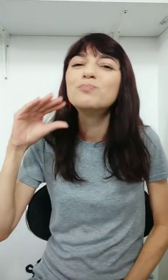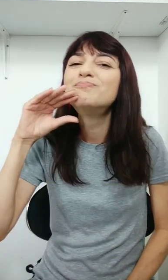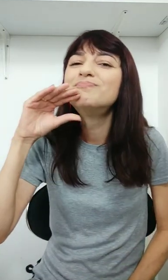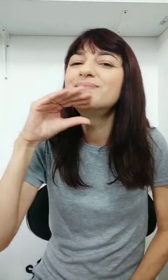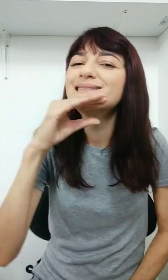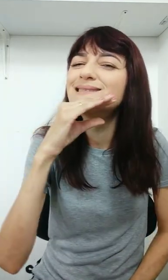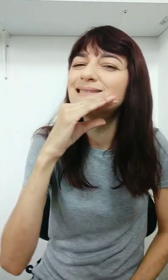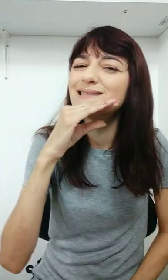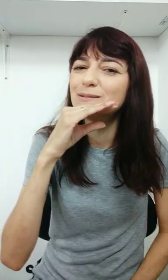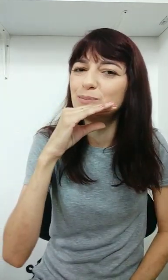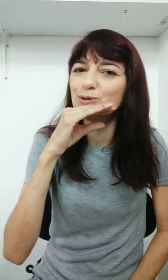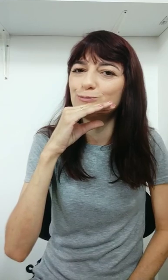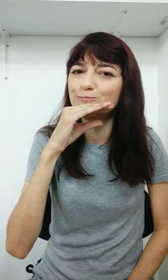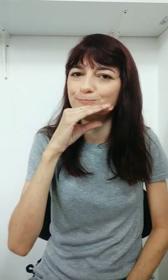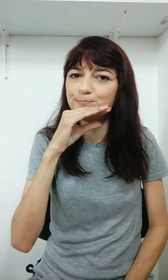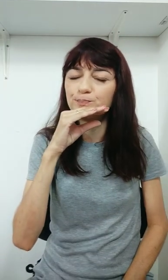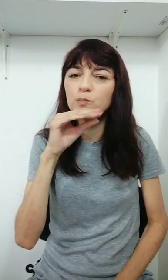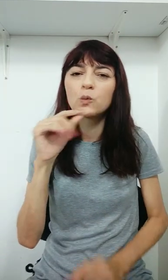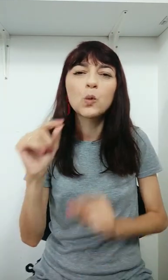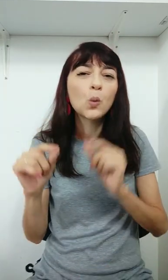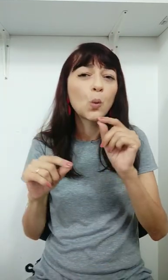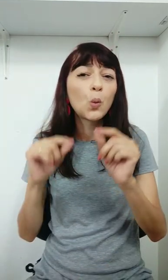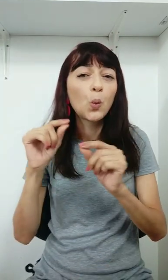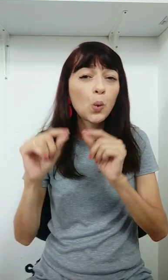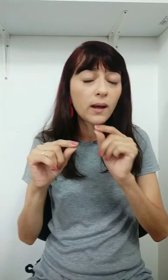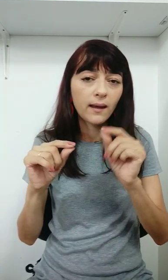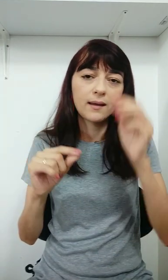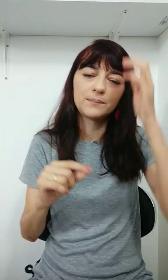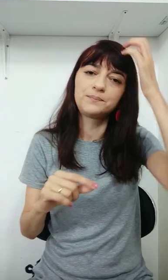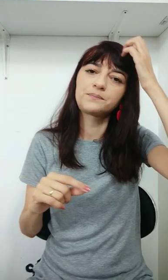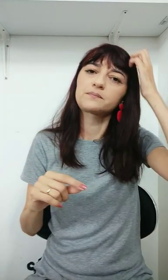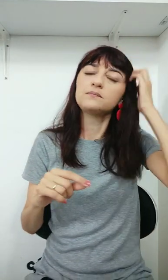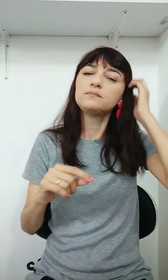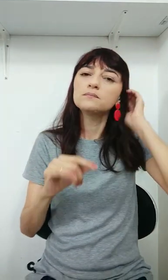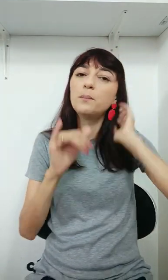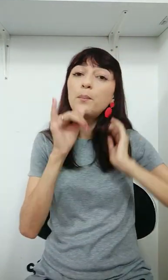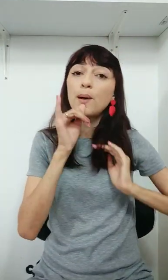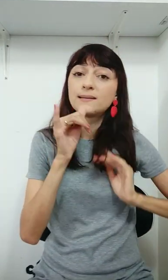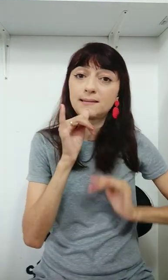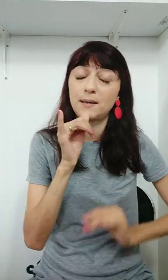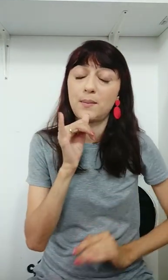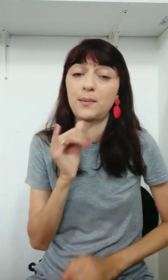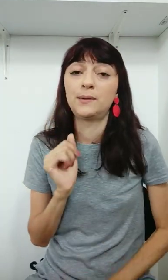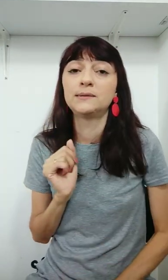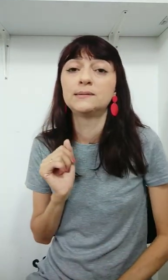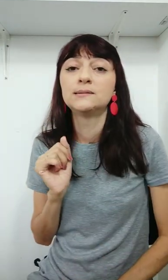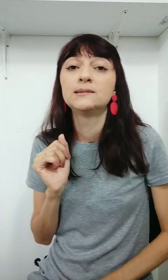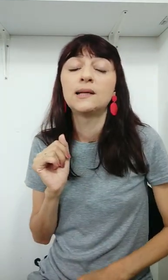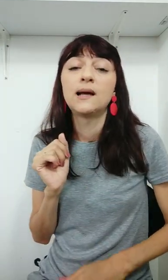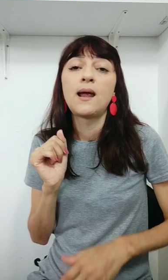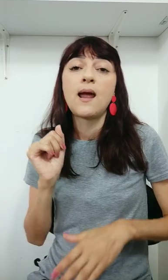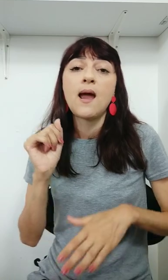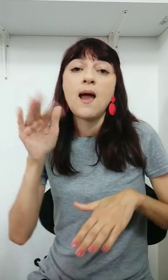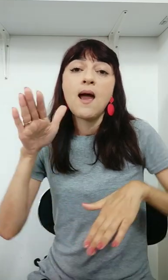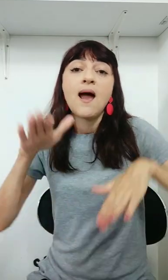O que eu percebo na realidade, tá? Vou falar a minha impressão, aquilo que eu percebo em relação a essa pergunta sua, a